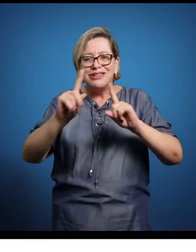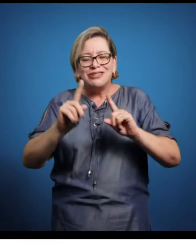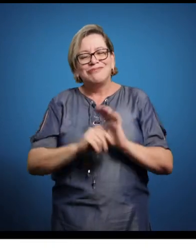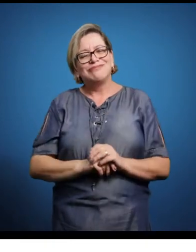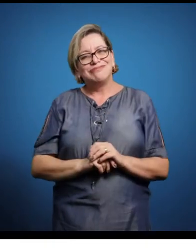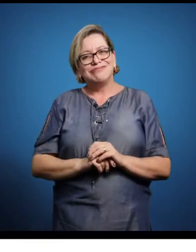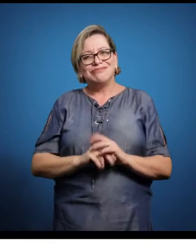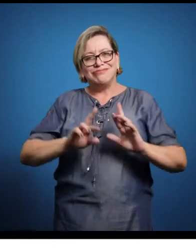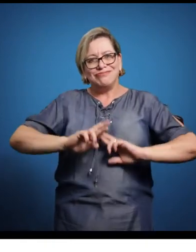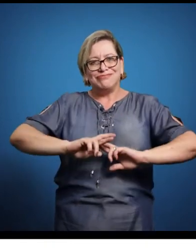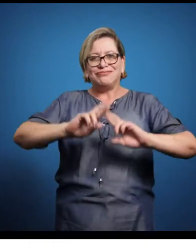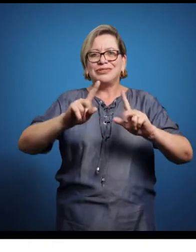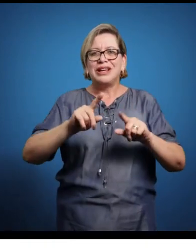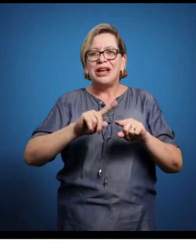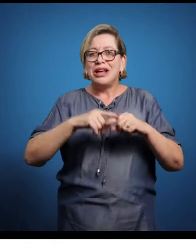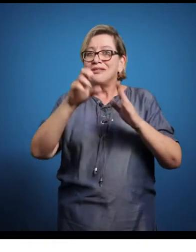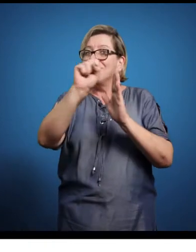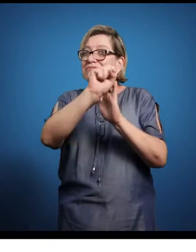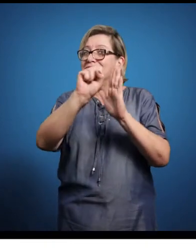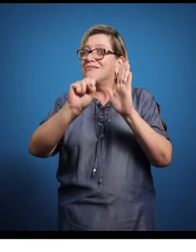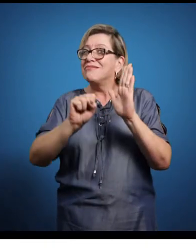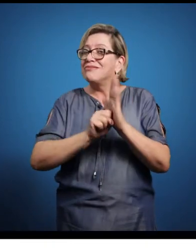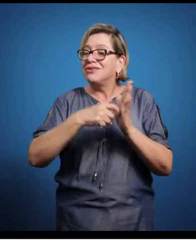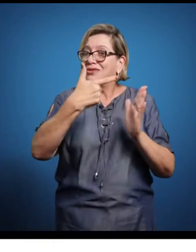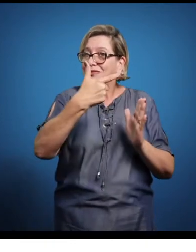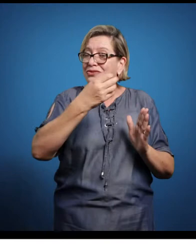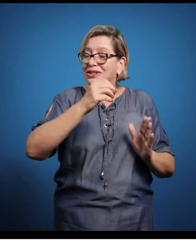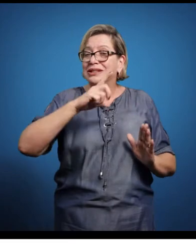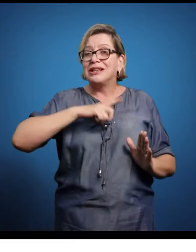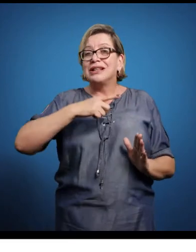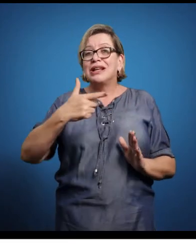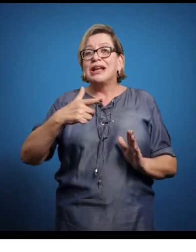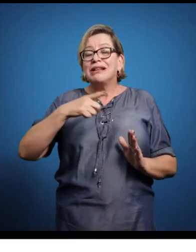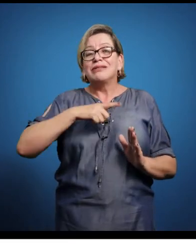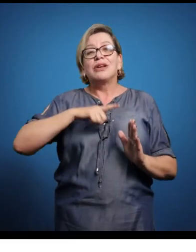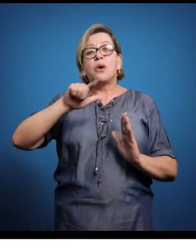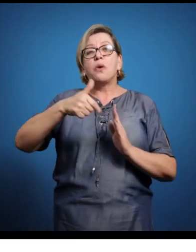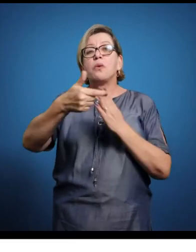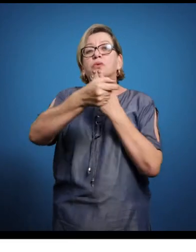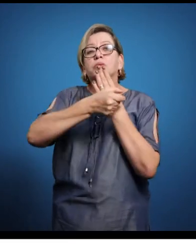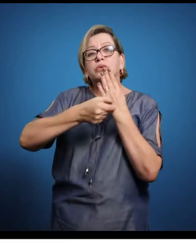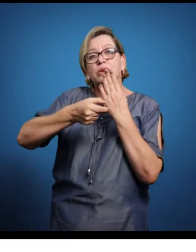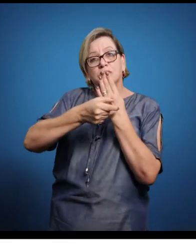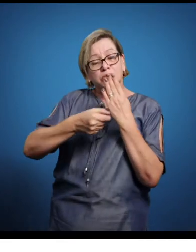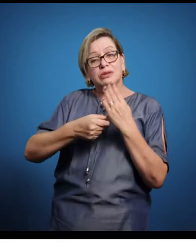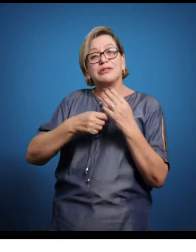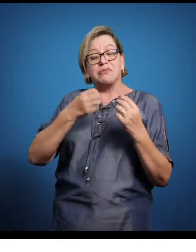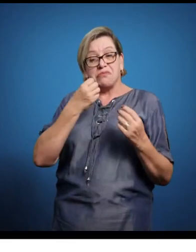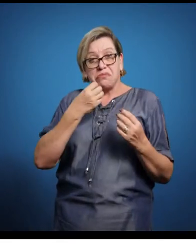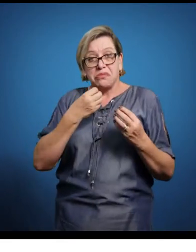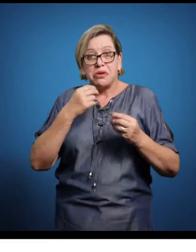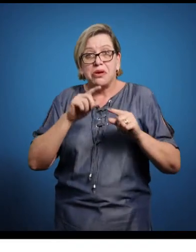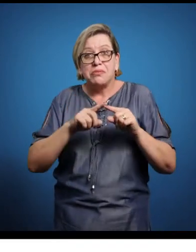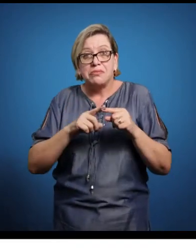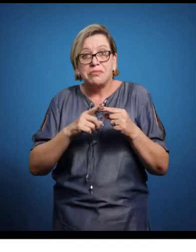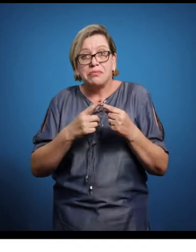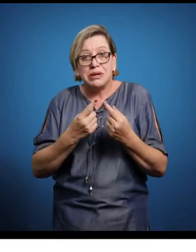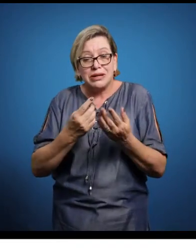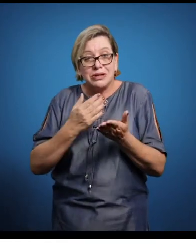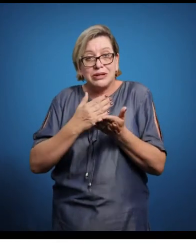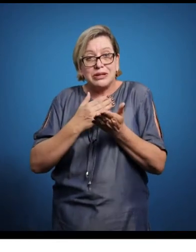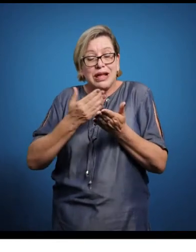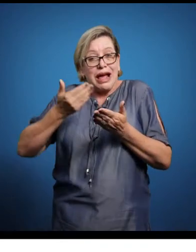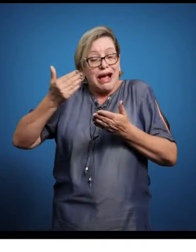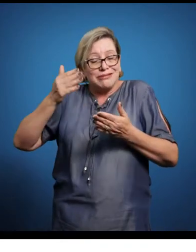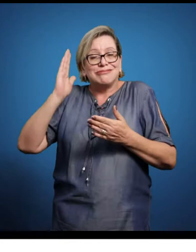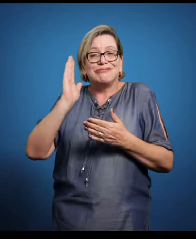várias outras contribuições de vários outros autores também que merecem todo o nosso crédito mas como frisei no início da